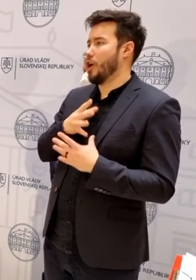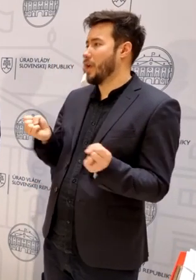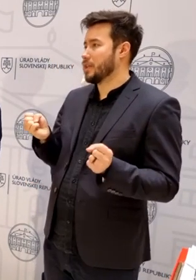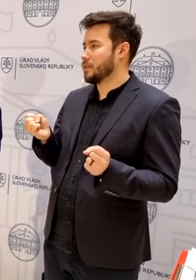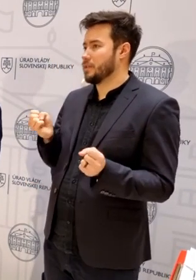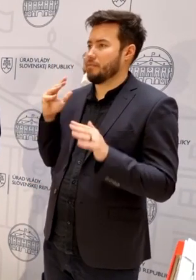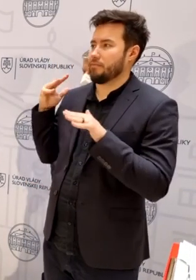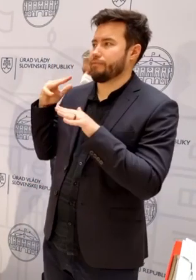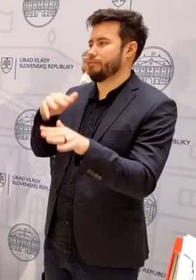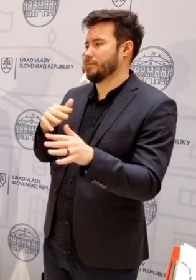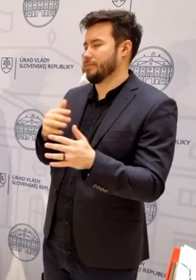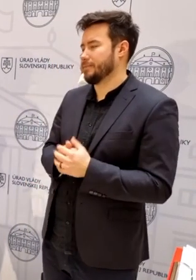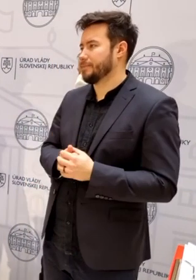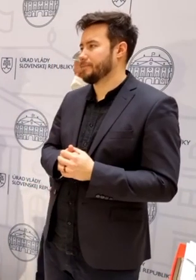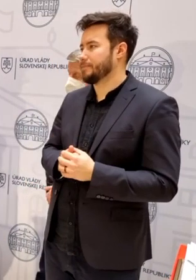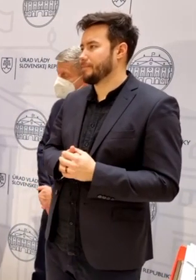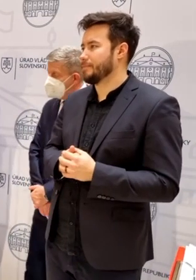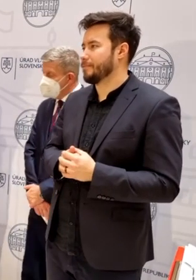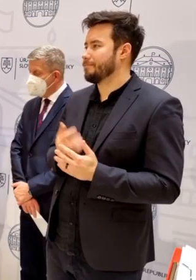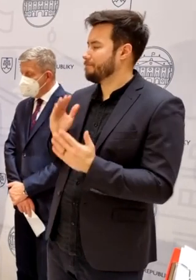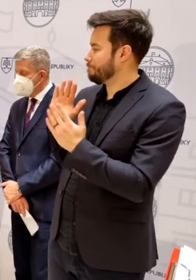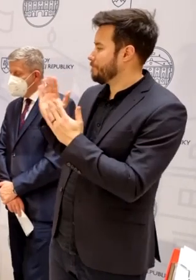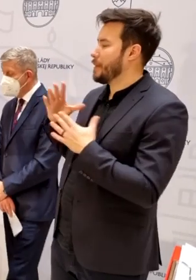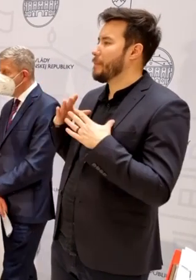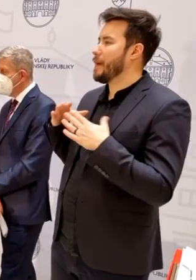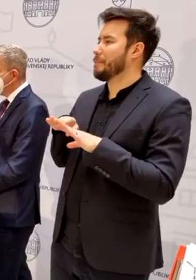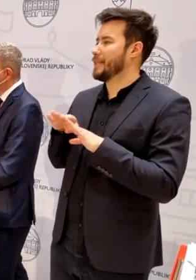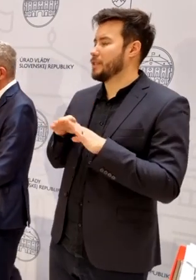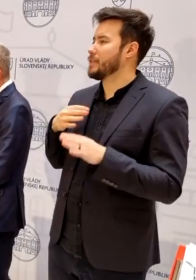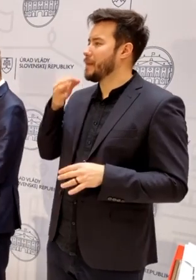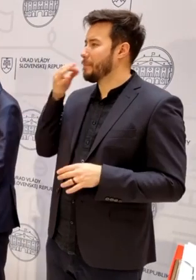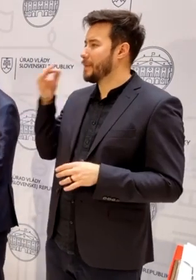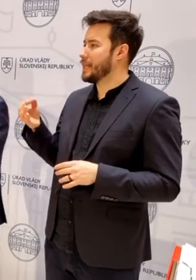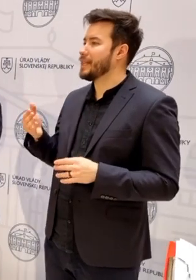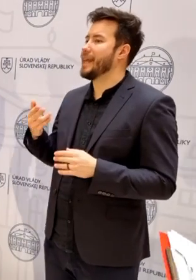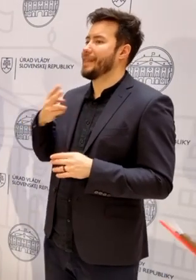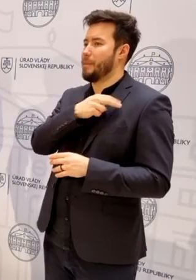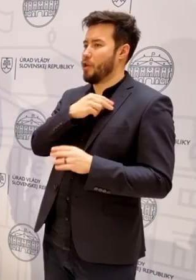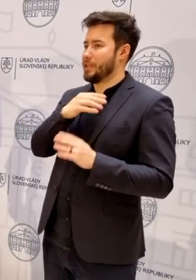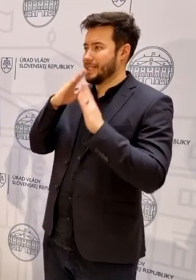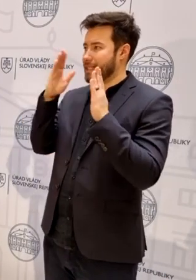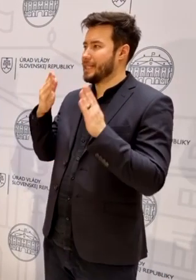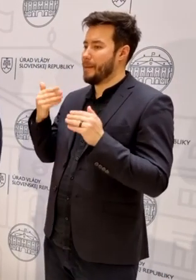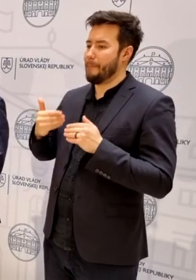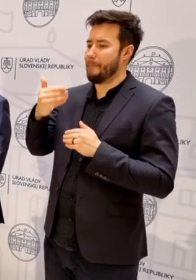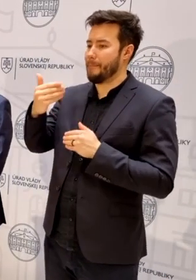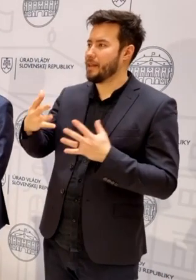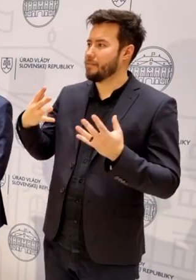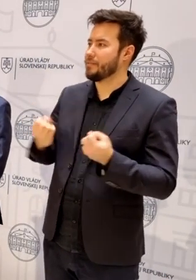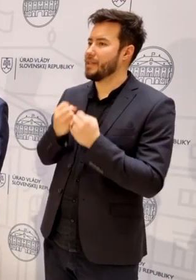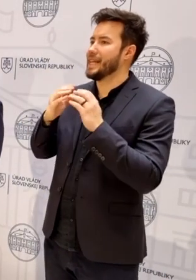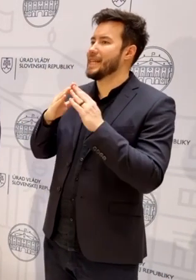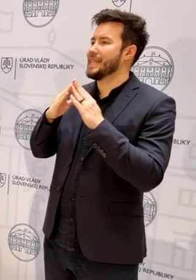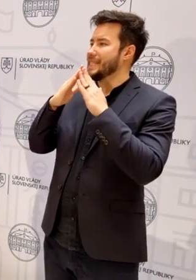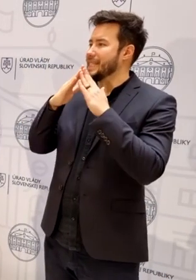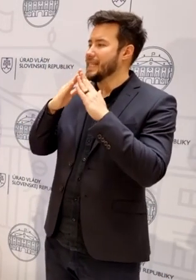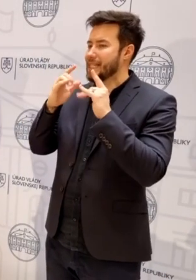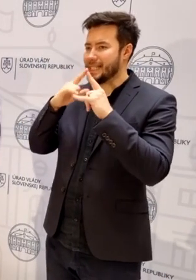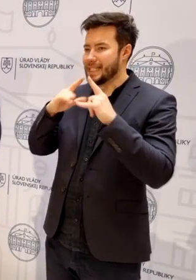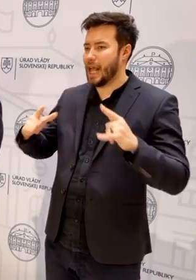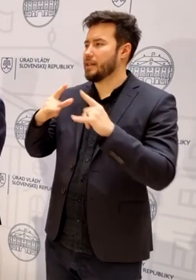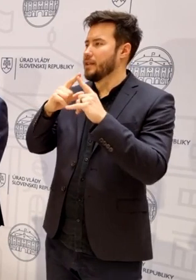pre nich. Na pána ministra otázka k stánom, ktoré sa zriadovali pred nemocnicami. V podstate dostali sme sa do situácie, kedy hovoríme